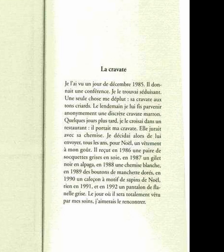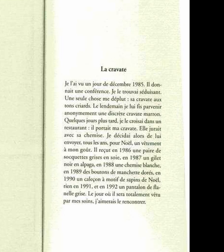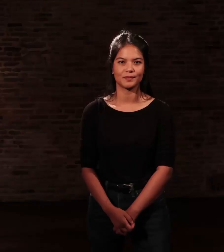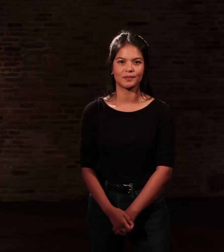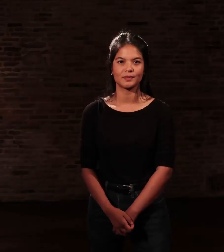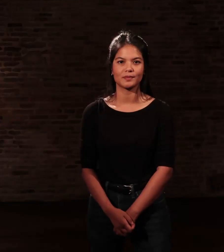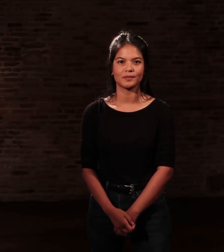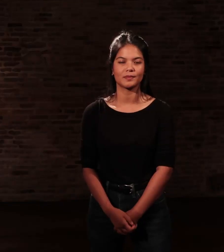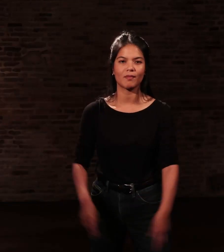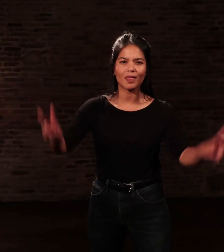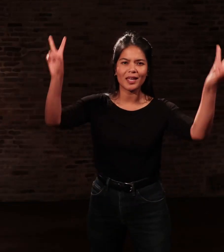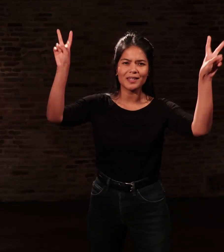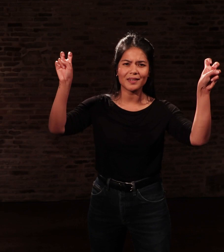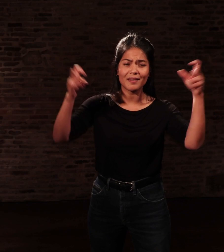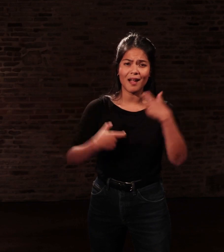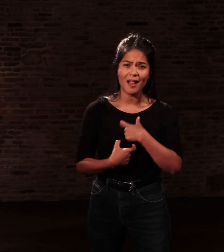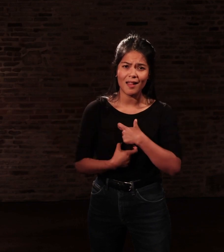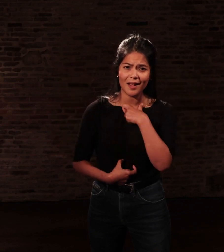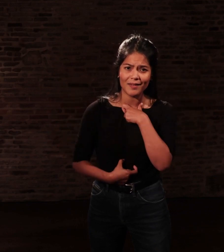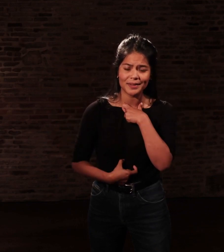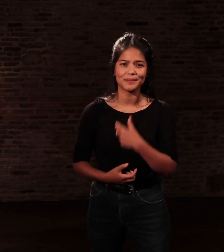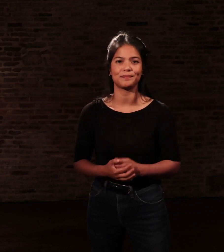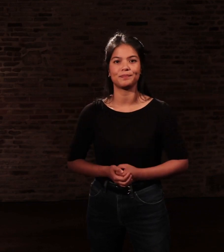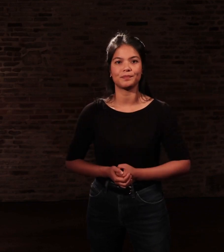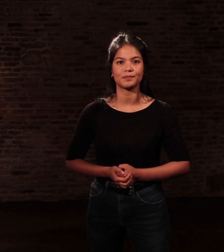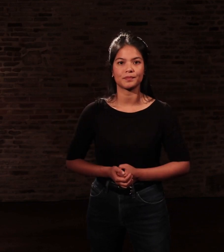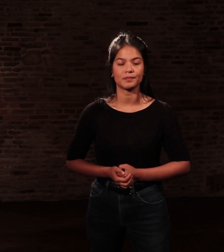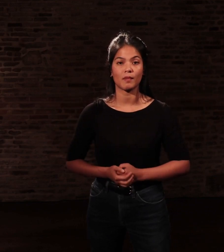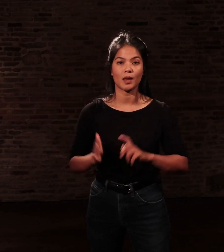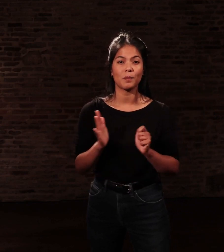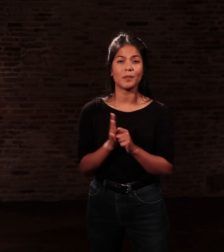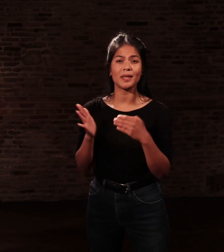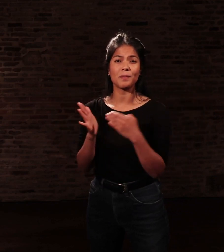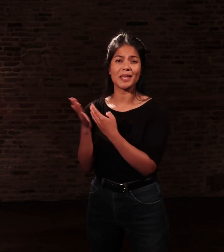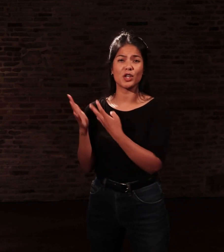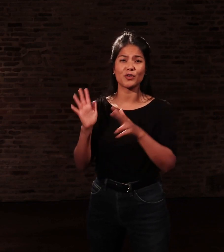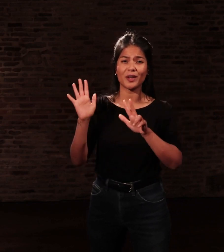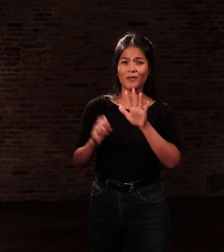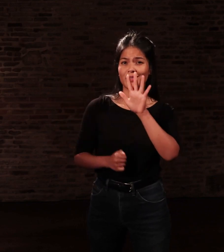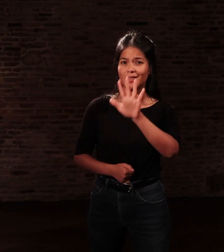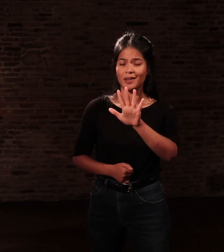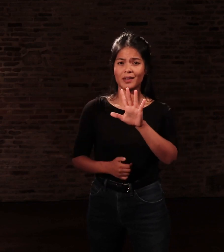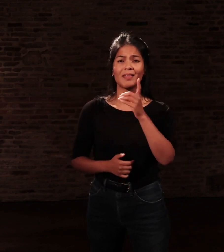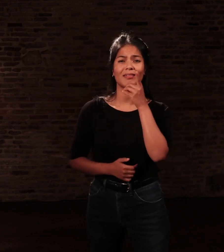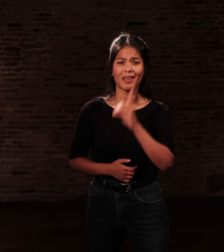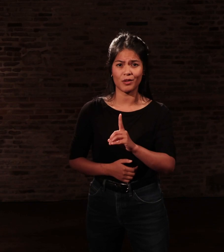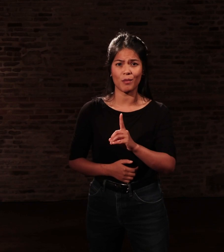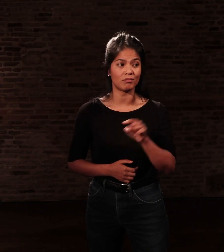La cravate Je l'ai vue un jour de décembre 1985. Il donnait une